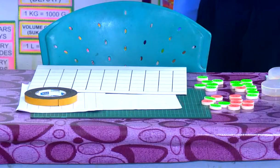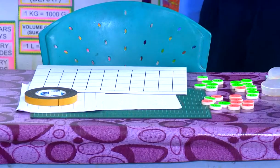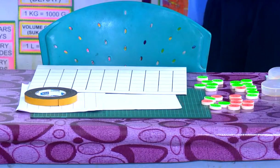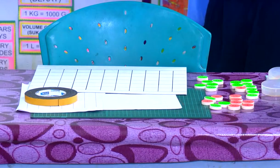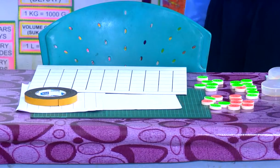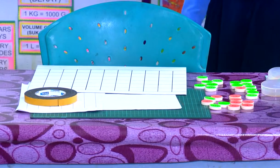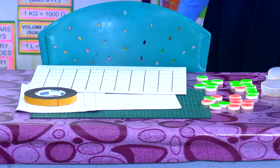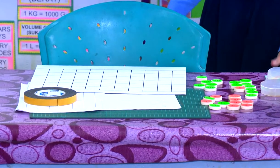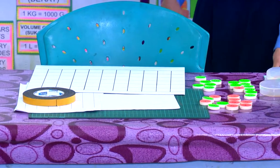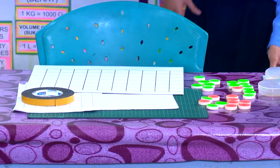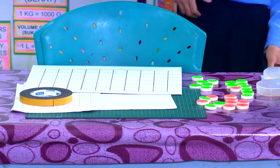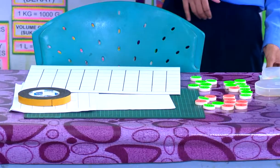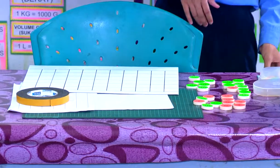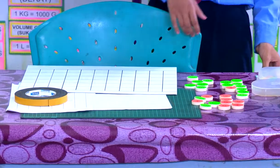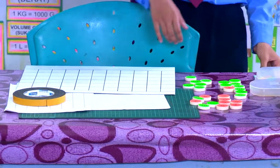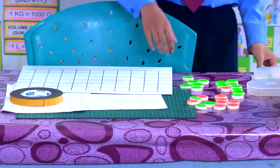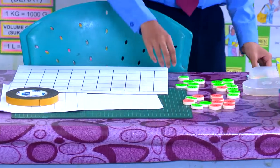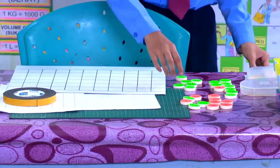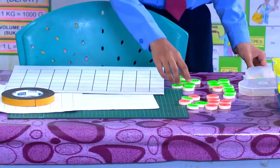Buat, Kamalia. Okey, sekarang.